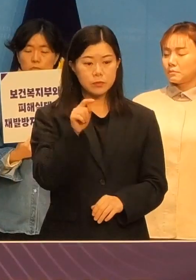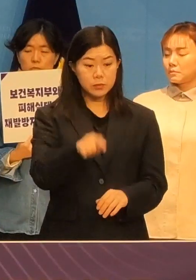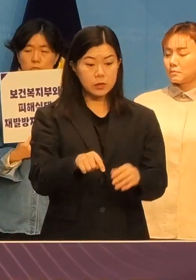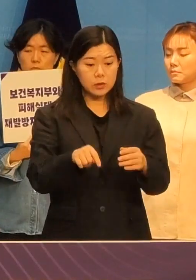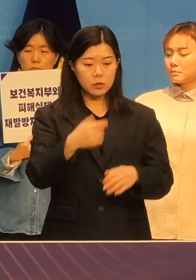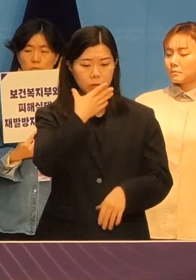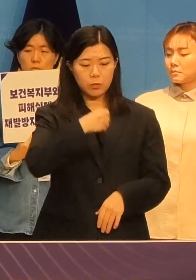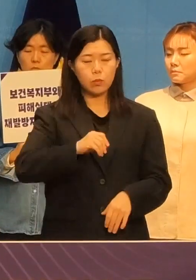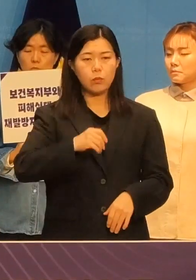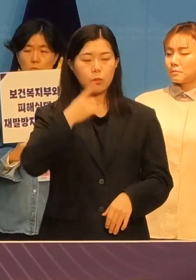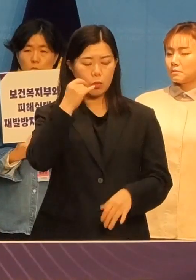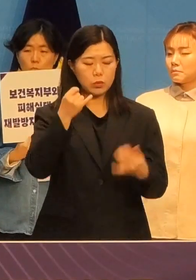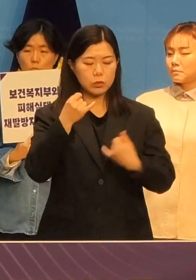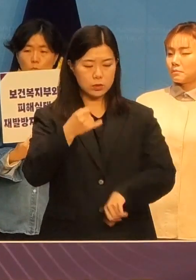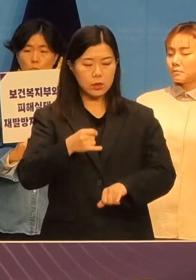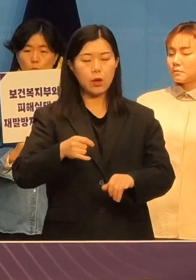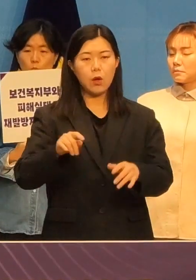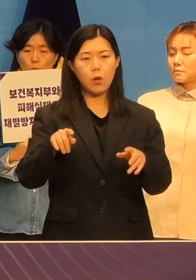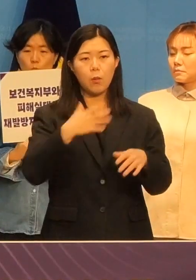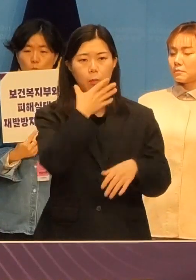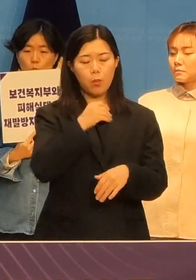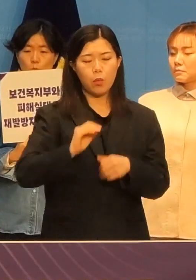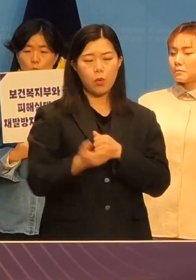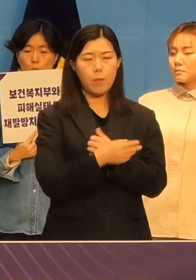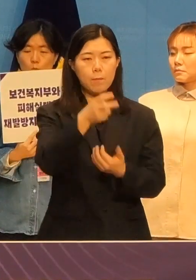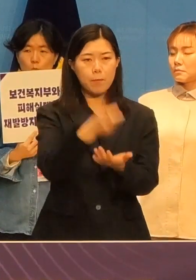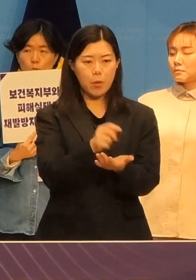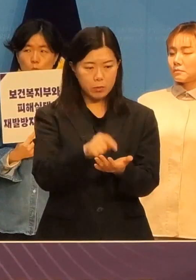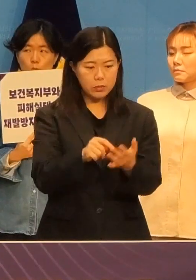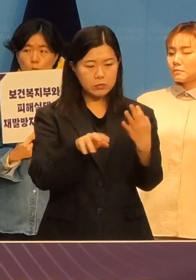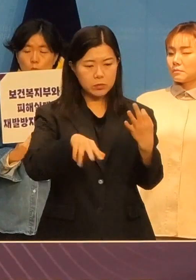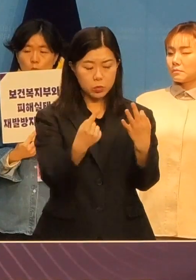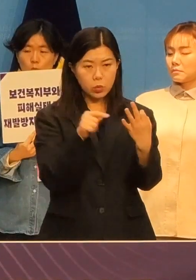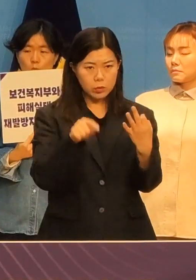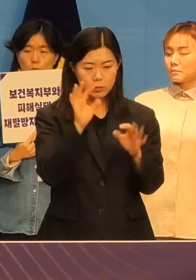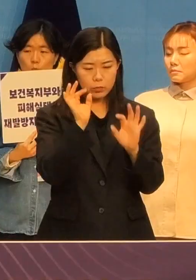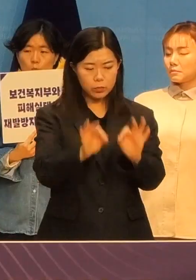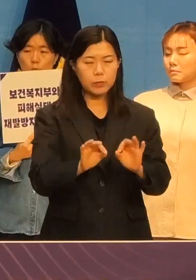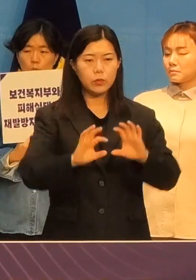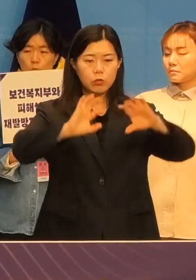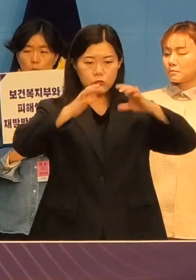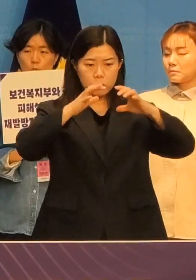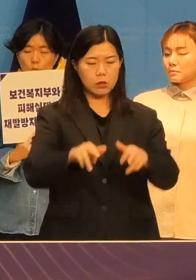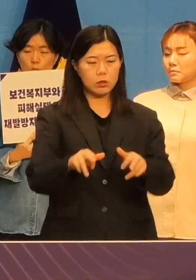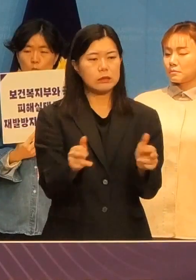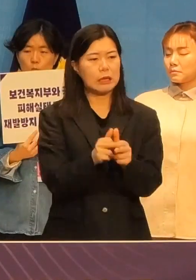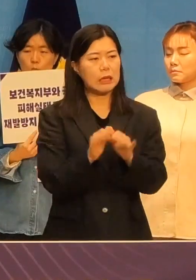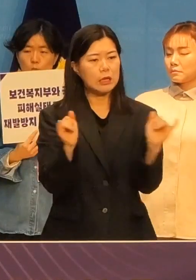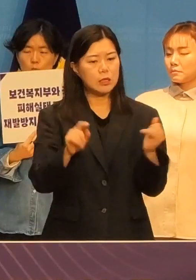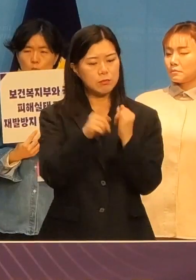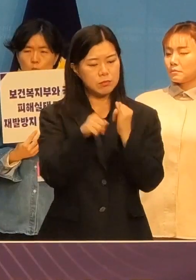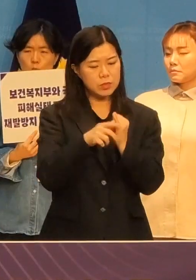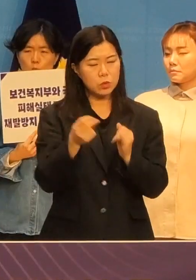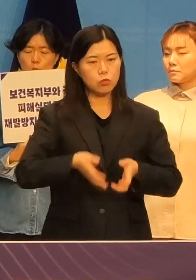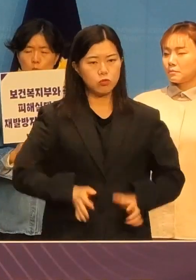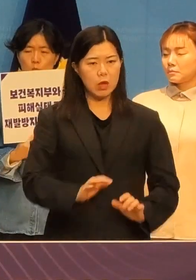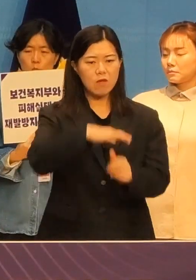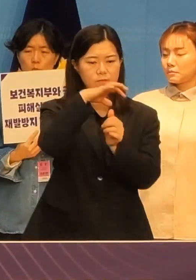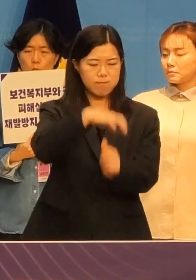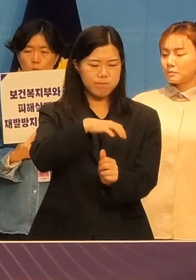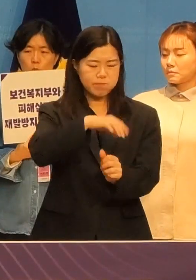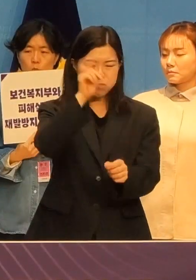14조는 단순히 형법상 낙태죄에 대한 처벌 예외의 조건이 아니라 국가가 장애인의 임신과 출산을 통제하기